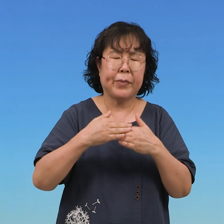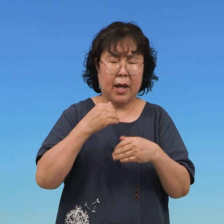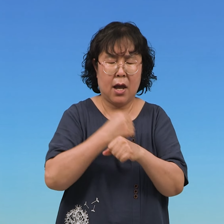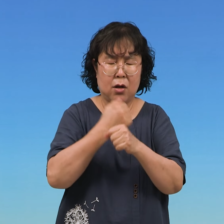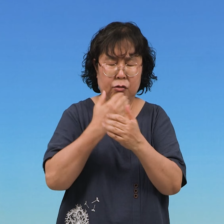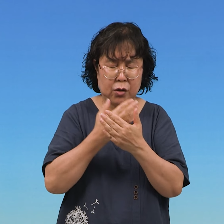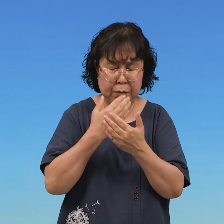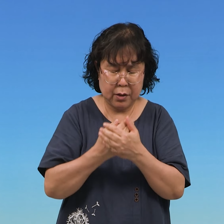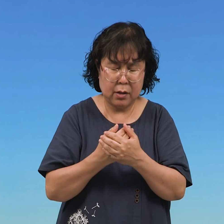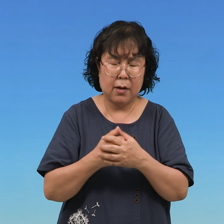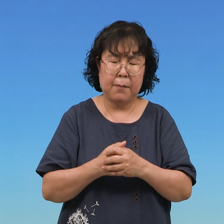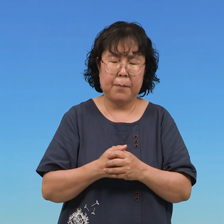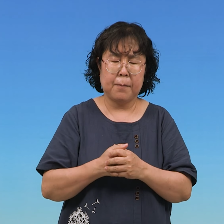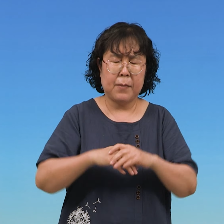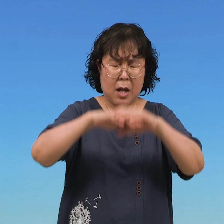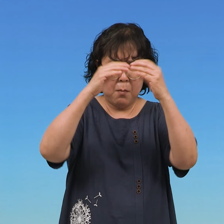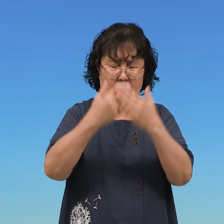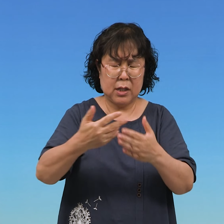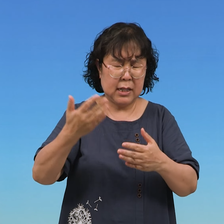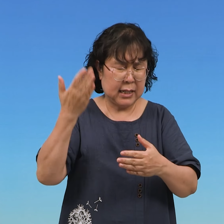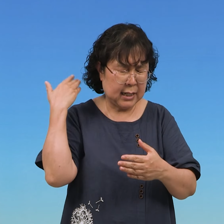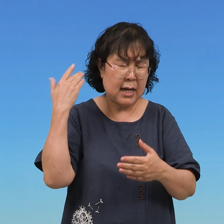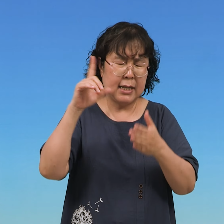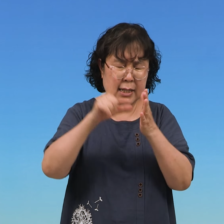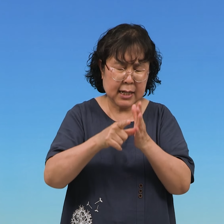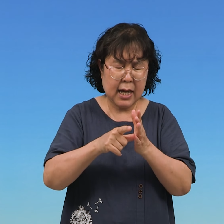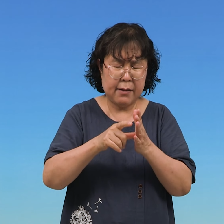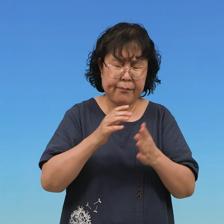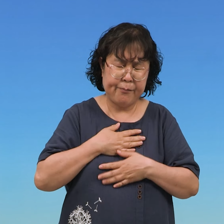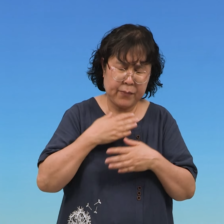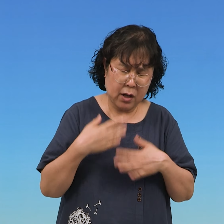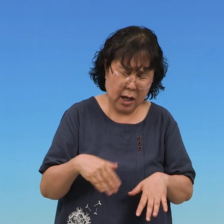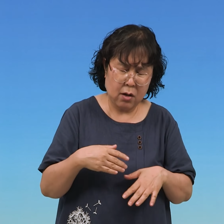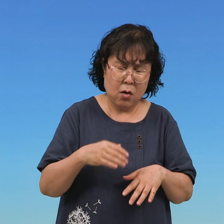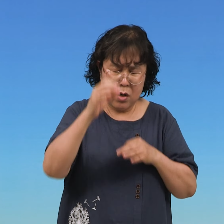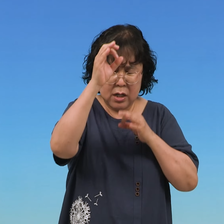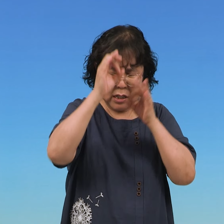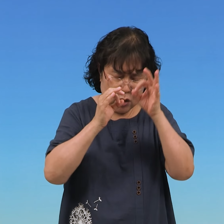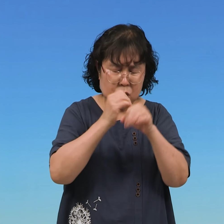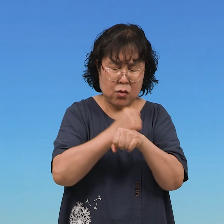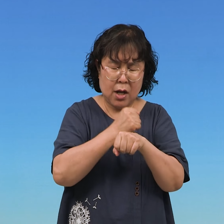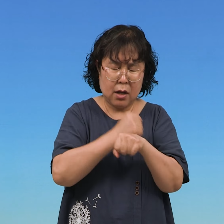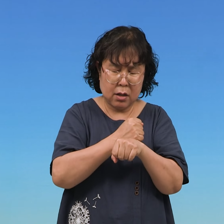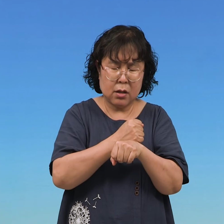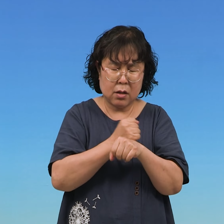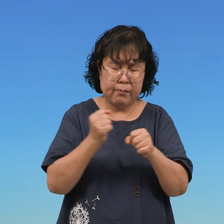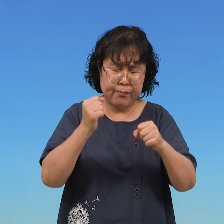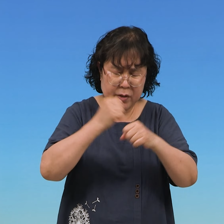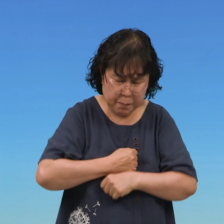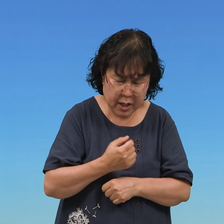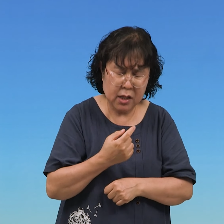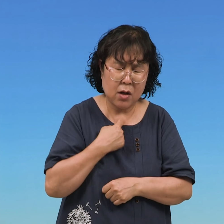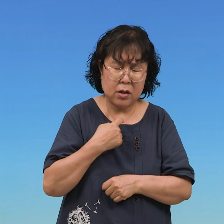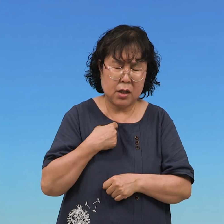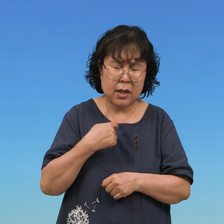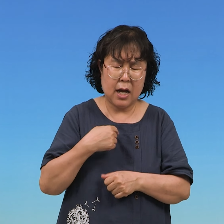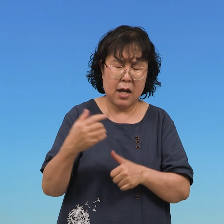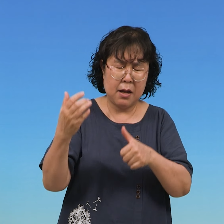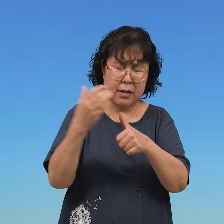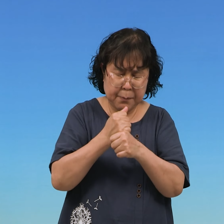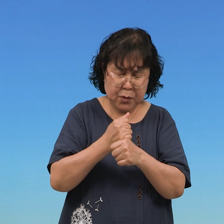주시옵소서. 모든 아버지 지난 시간에 연약한 것들, 실수하고 실패했던 것들, 상한 것들이 내 발목을 잡고 있었다고